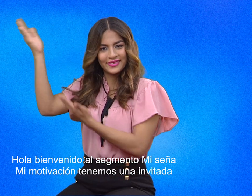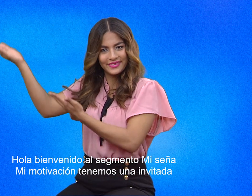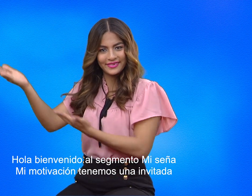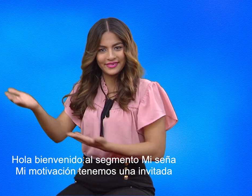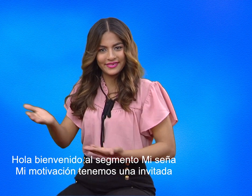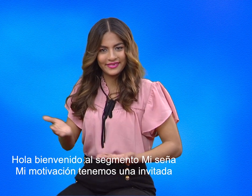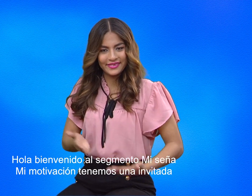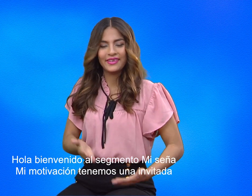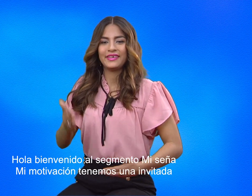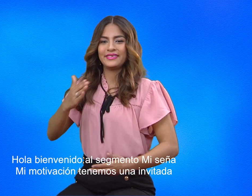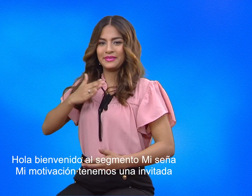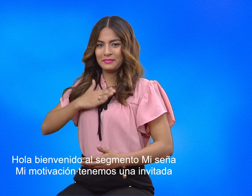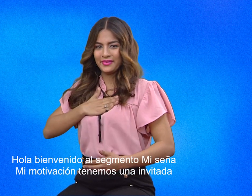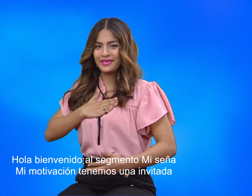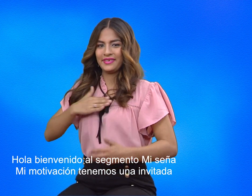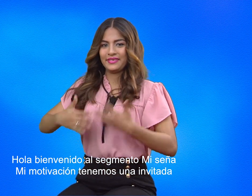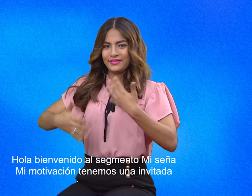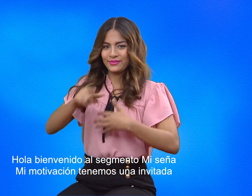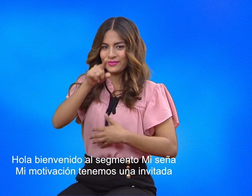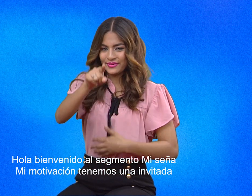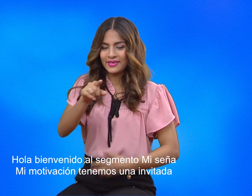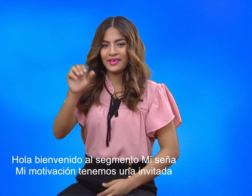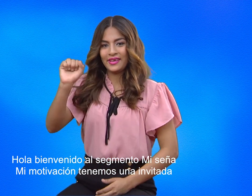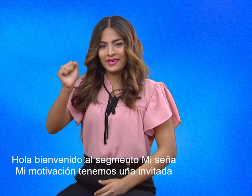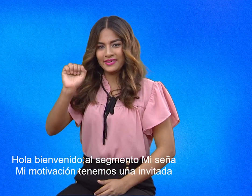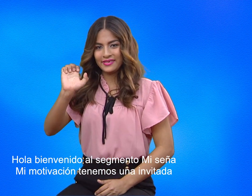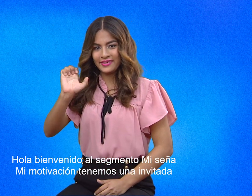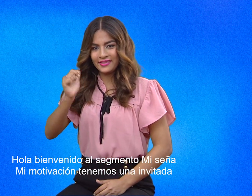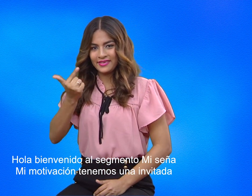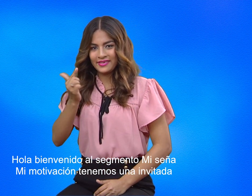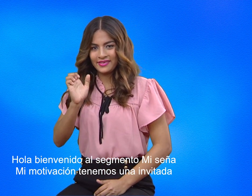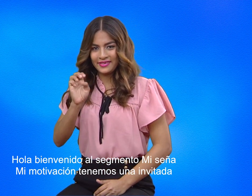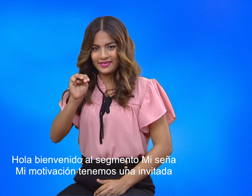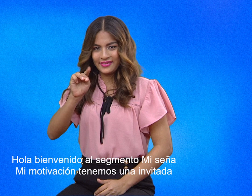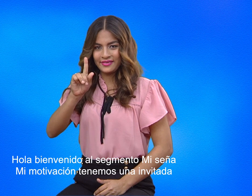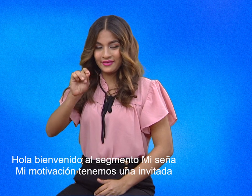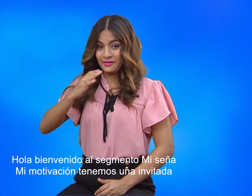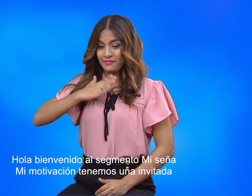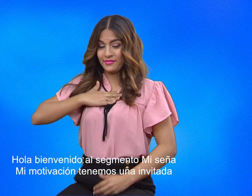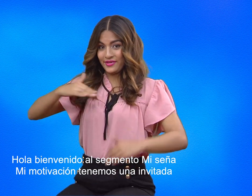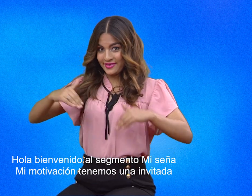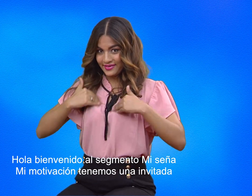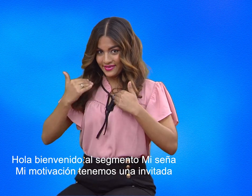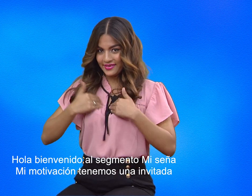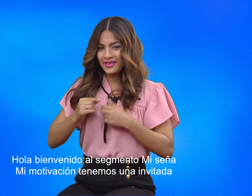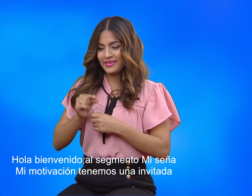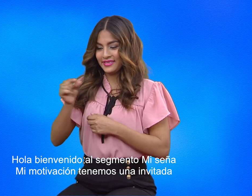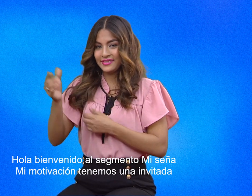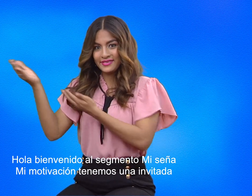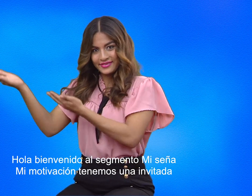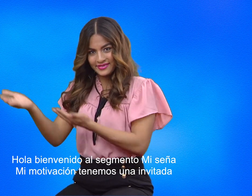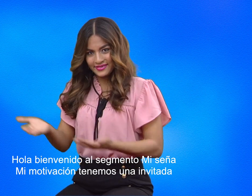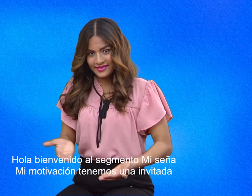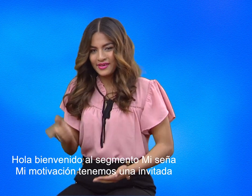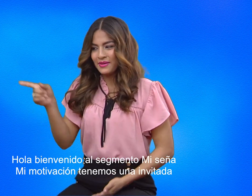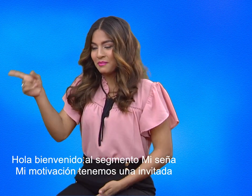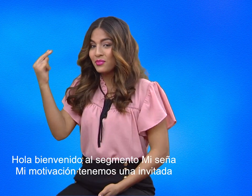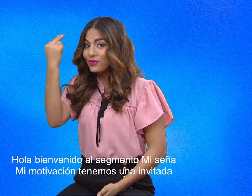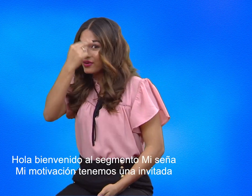Hola, bienvenidos al segmento Mi Seña, Mi Motivación. Tenemos a una